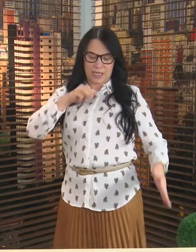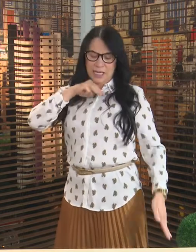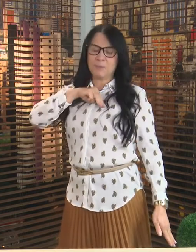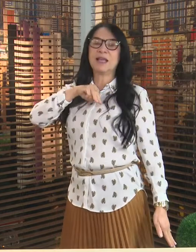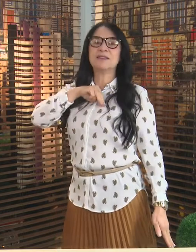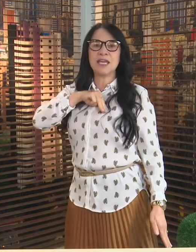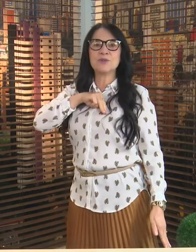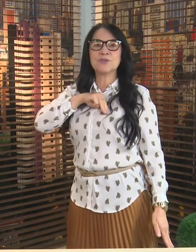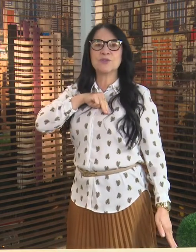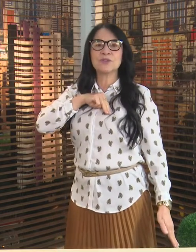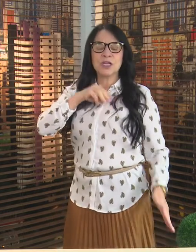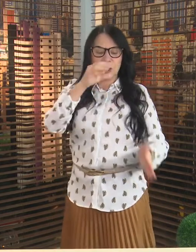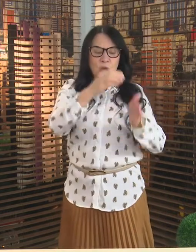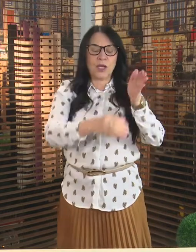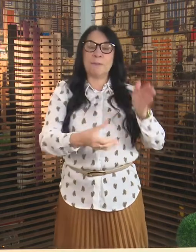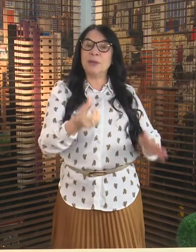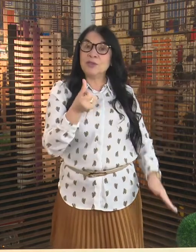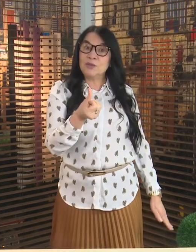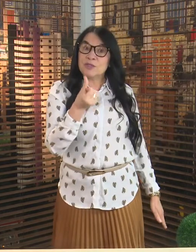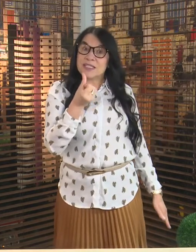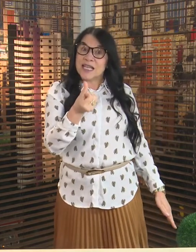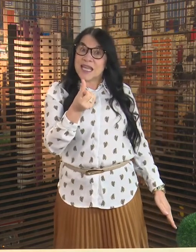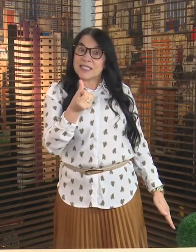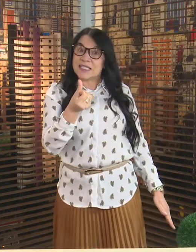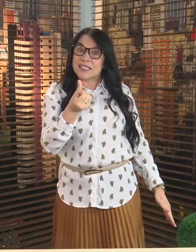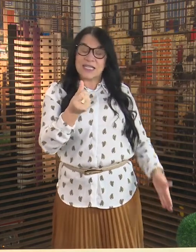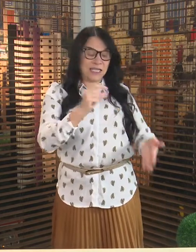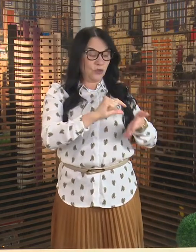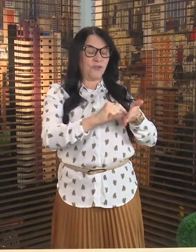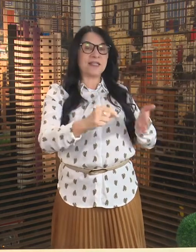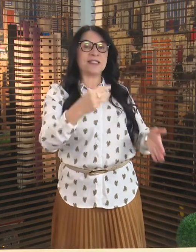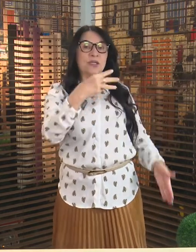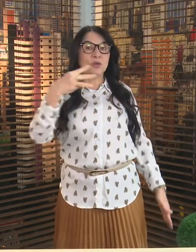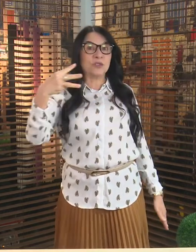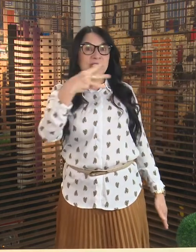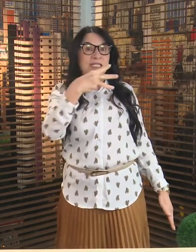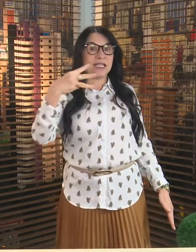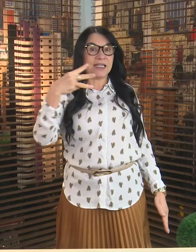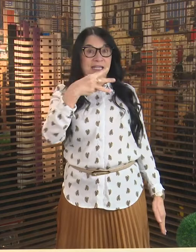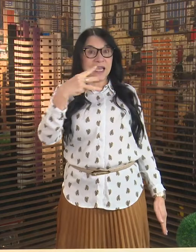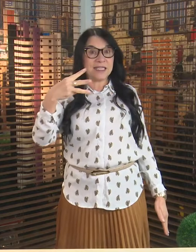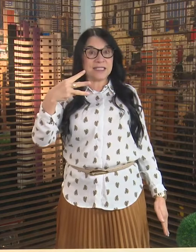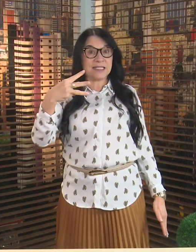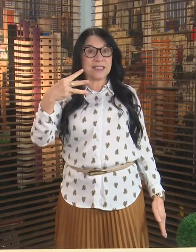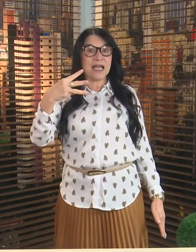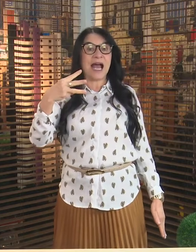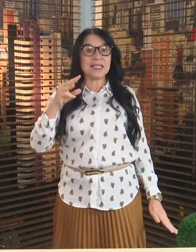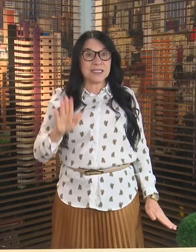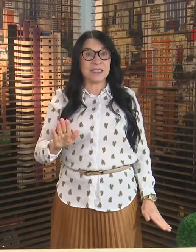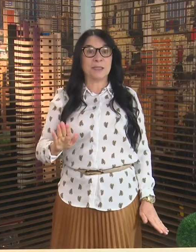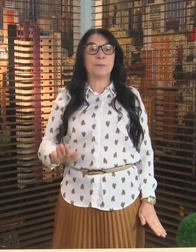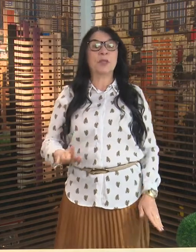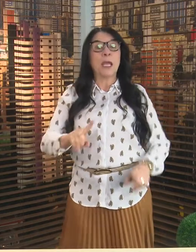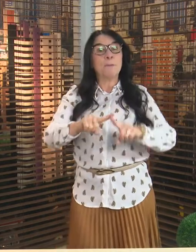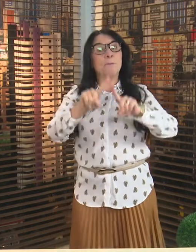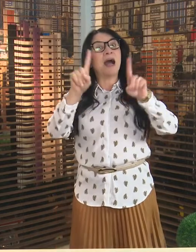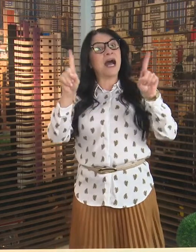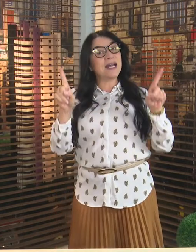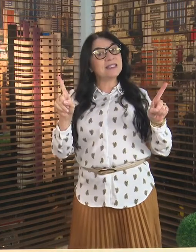em Mateus, no capítulo 6 e no versículo 33, assim: